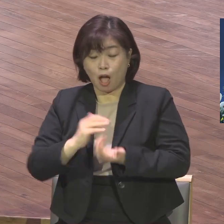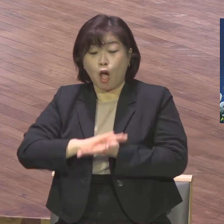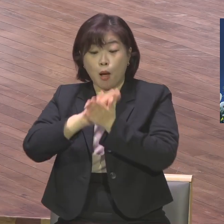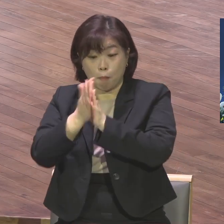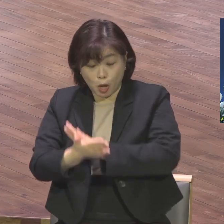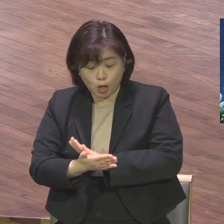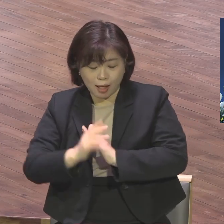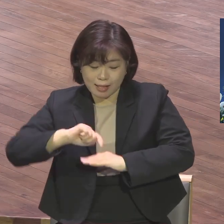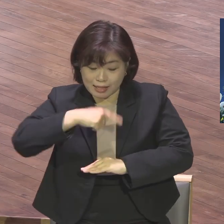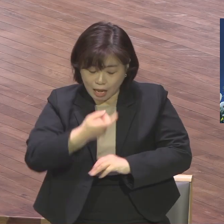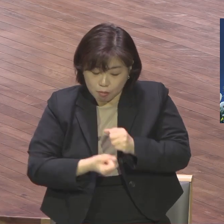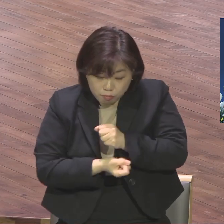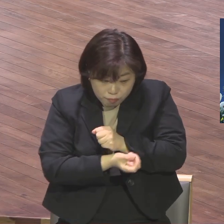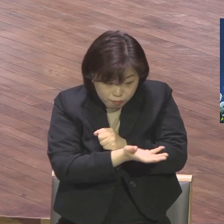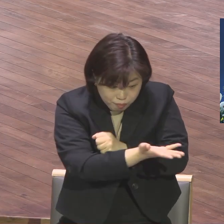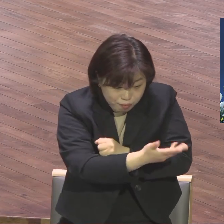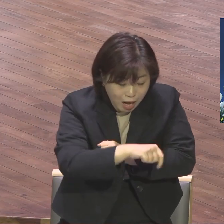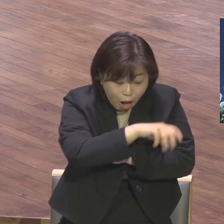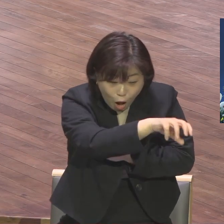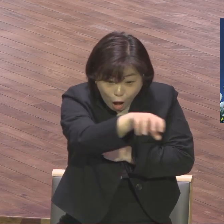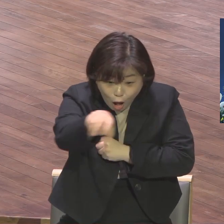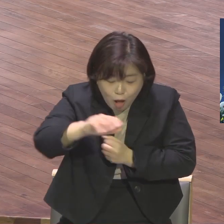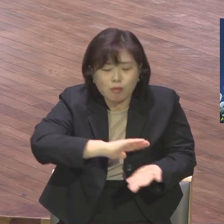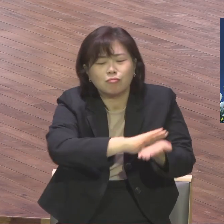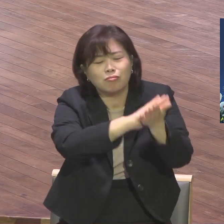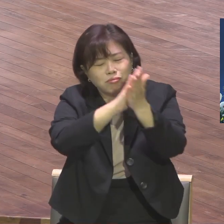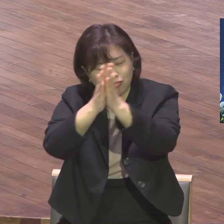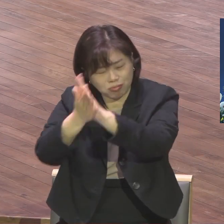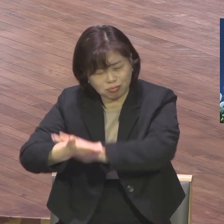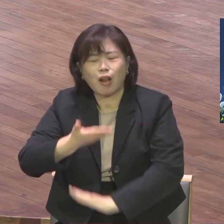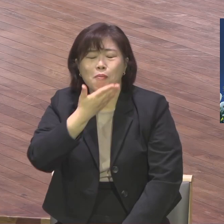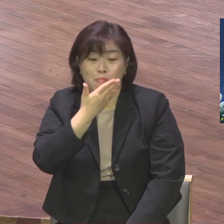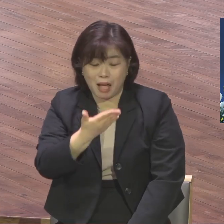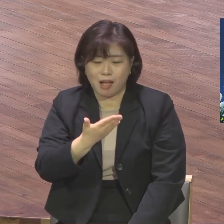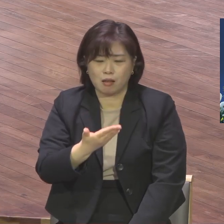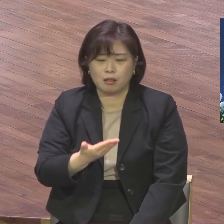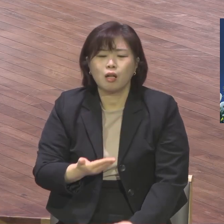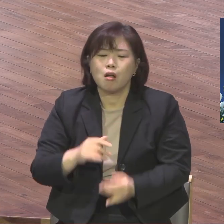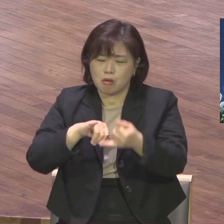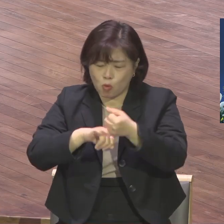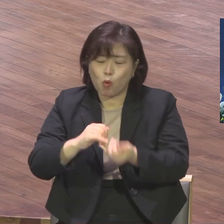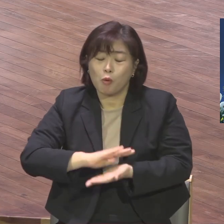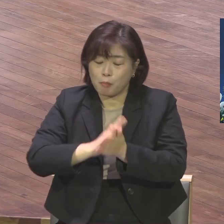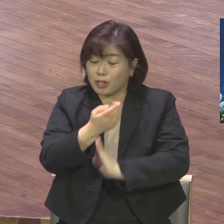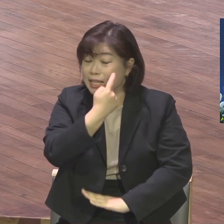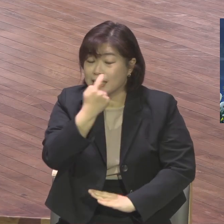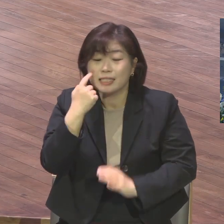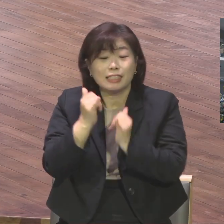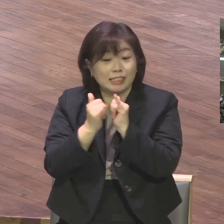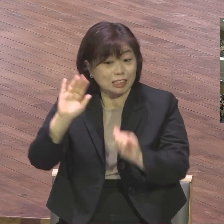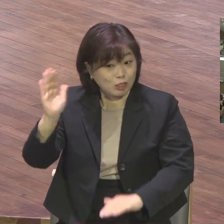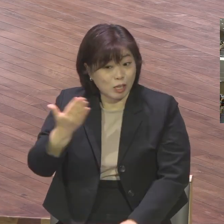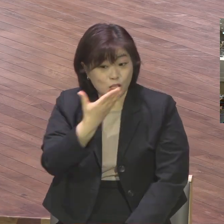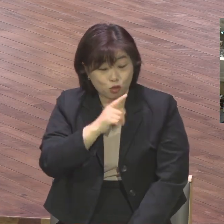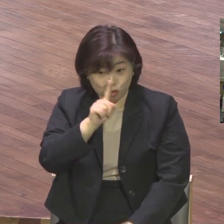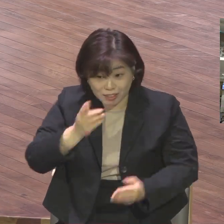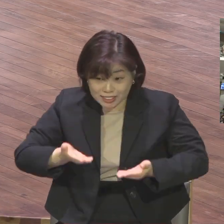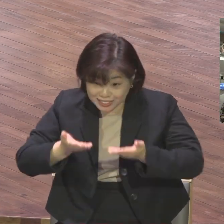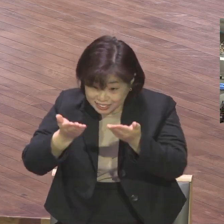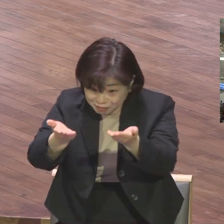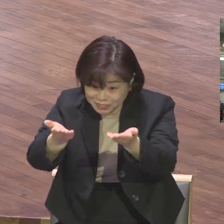영계 전 성도 되기를 제물로 축복합니다. 그럼 첫째로 변화되신 예수입니다. 2절 봅니다. 엿새